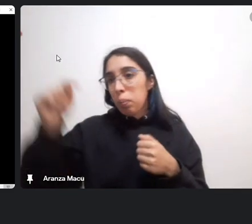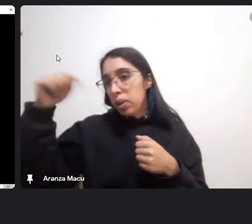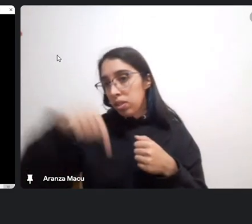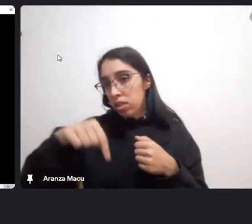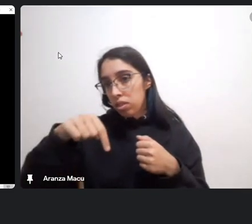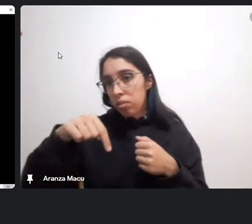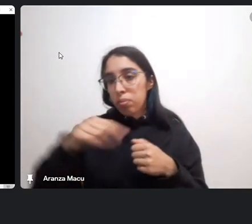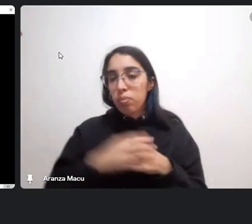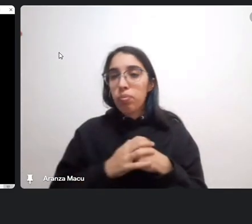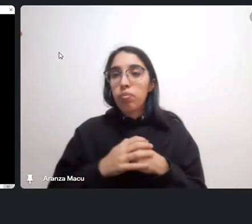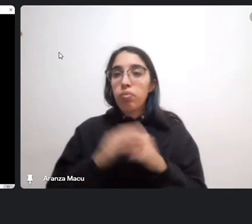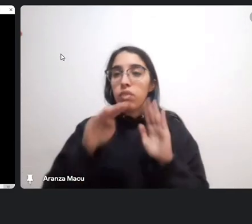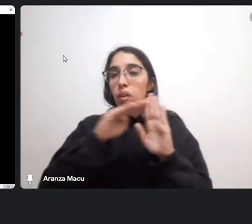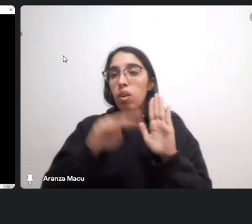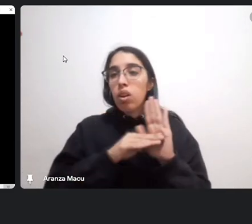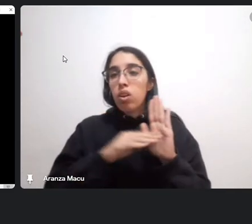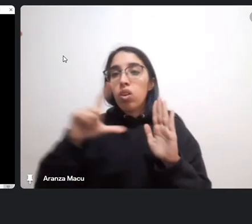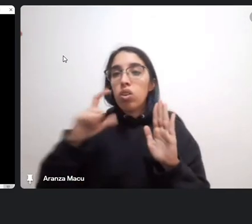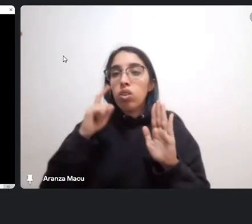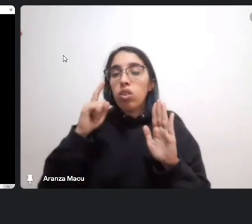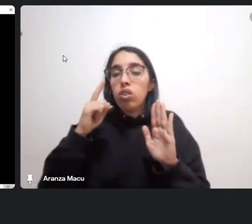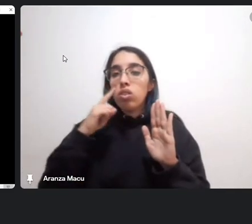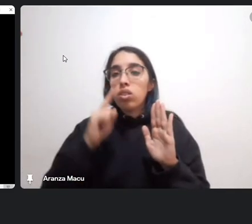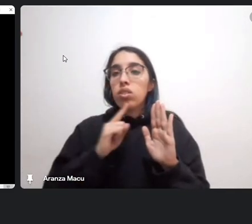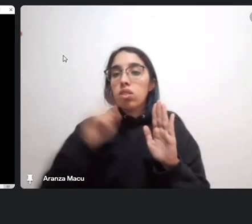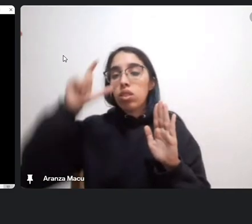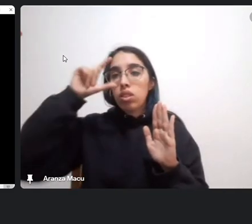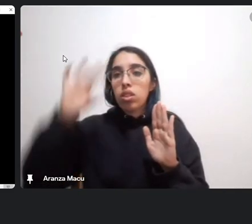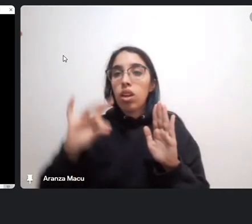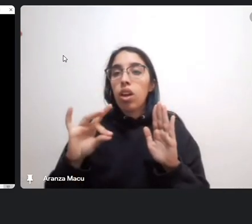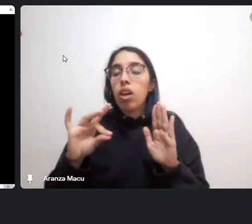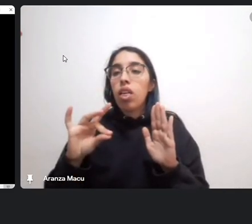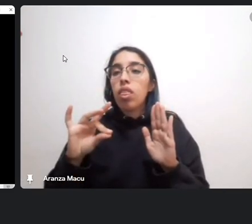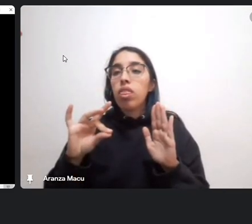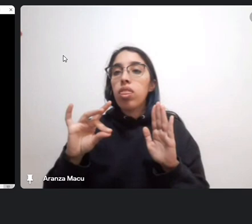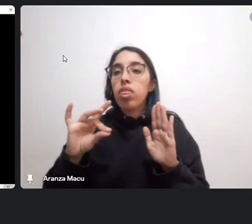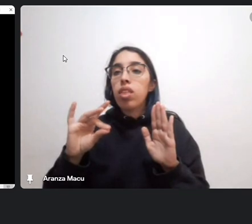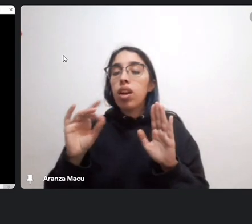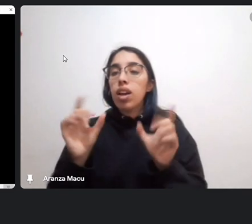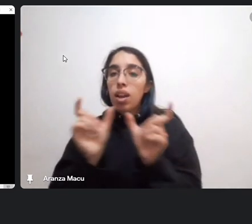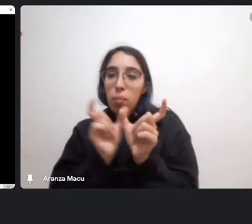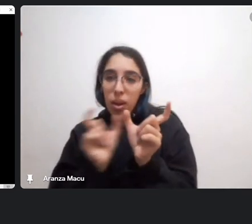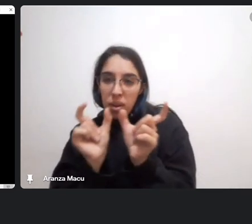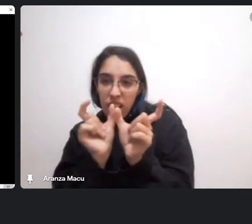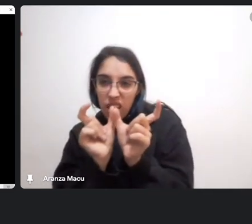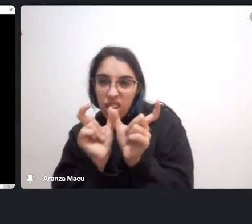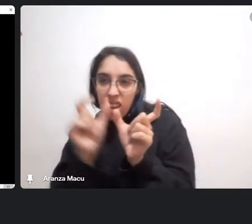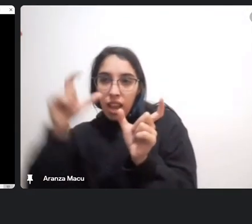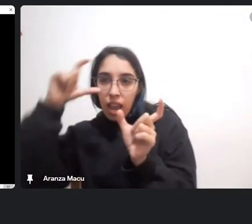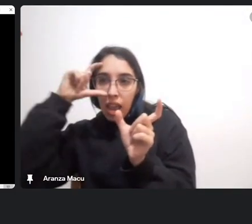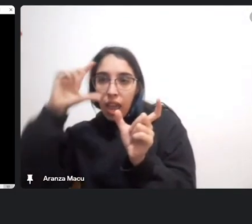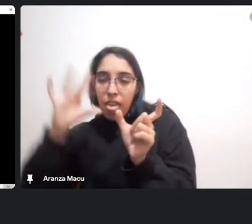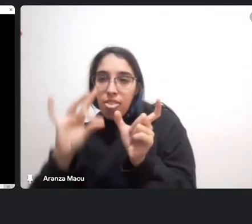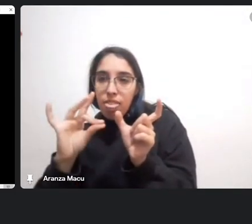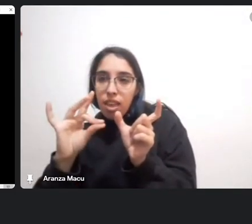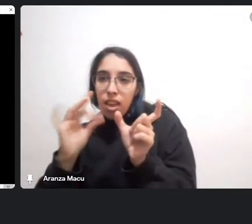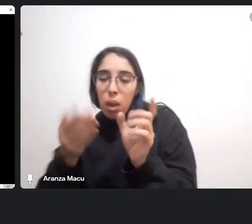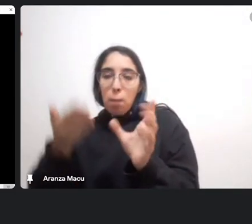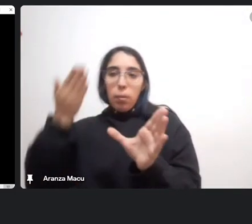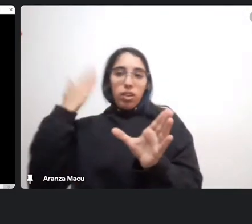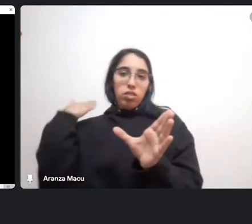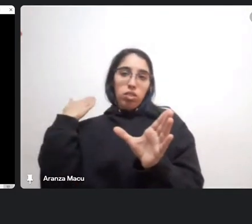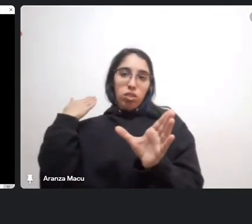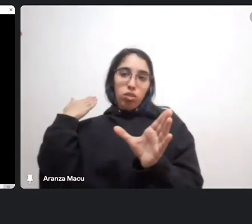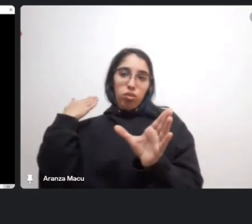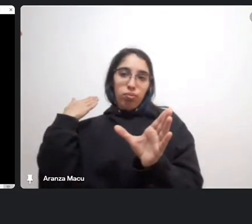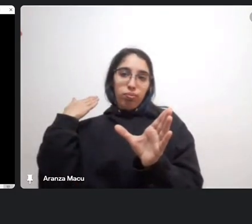Cited, que al terminar en ed está en pasado, cuando está como verbo principal, entonces sería citaron o mencionaron.